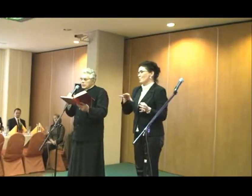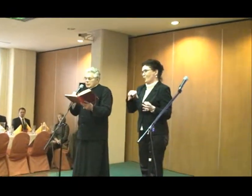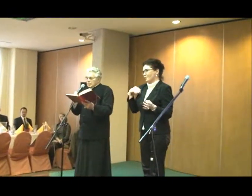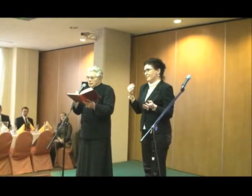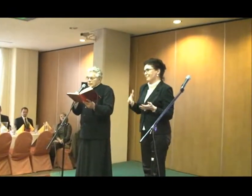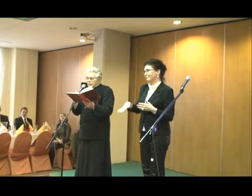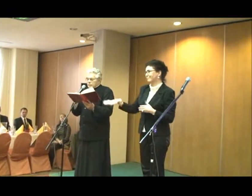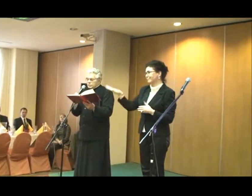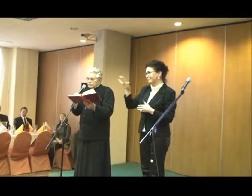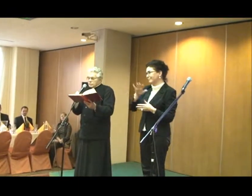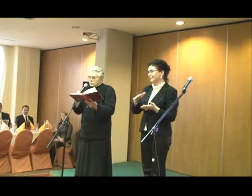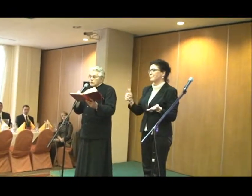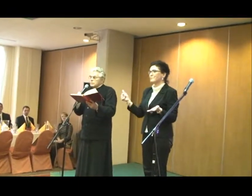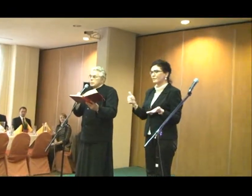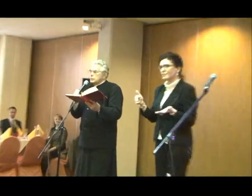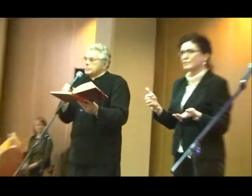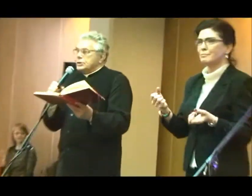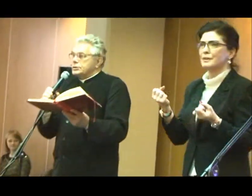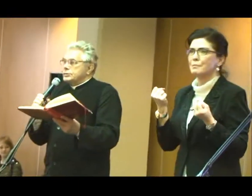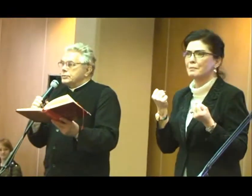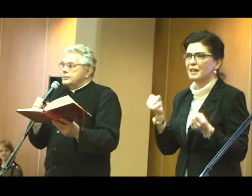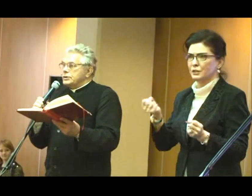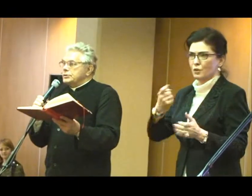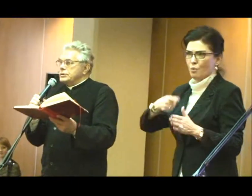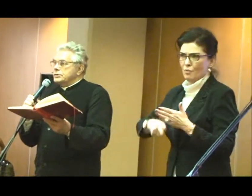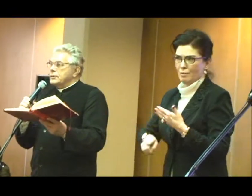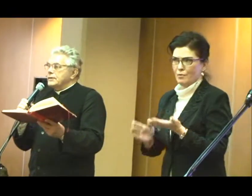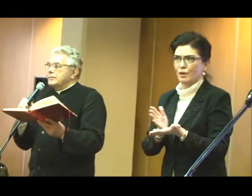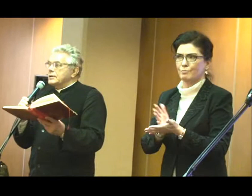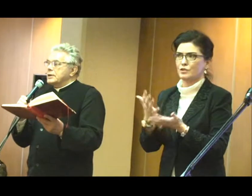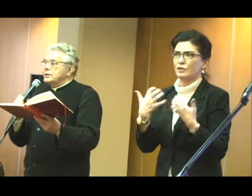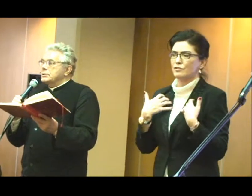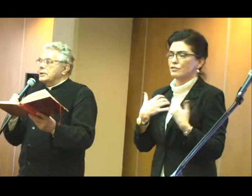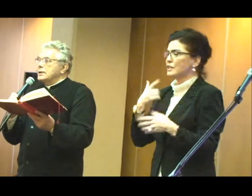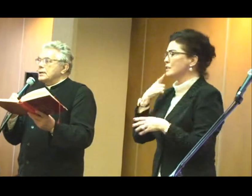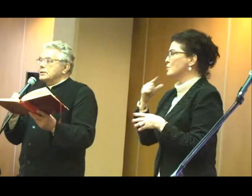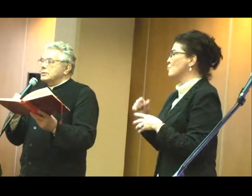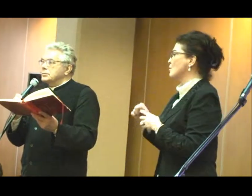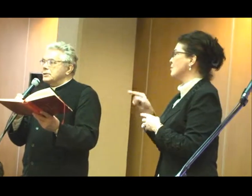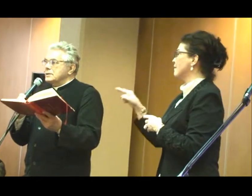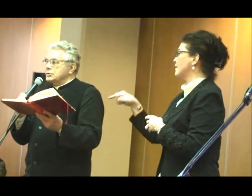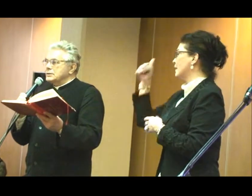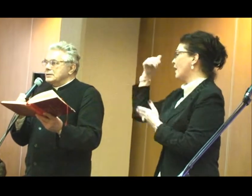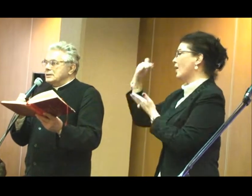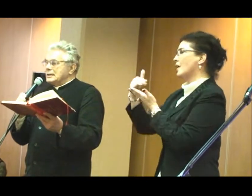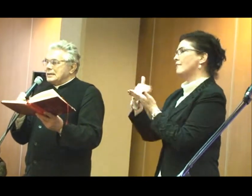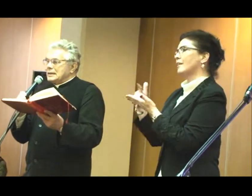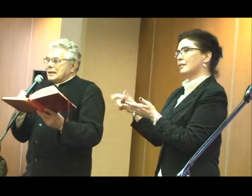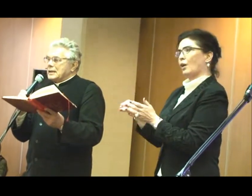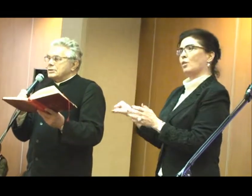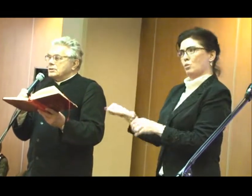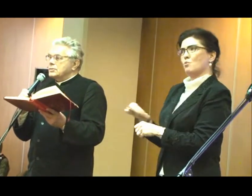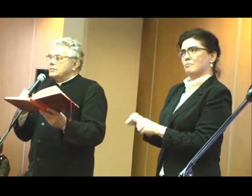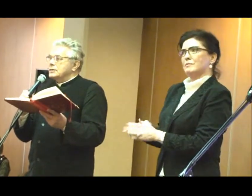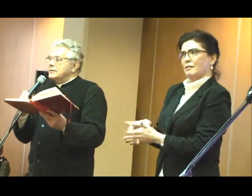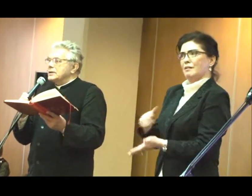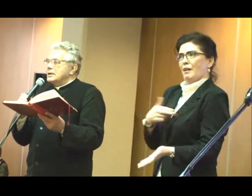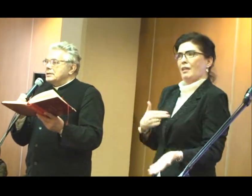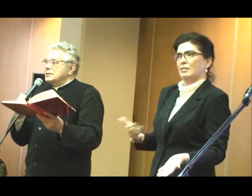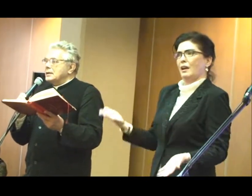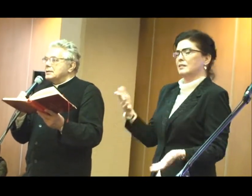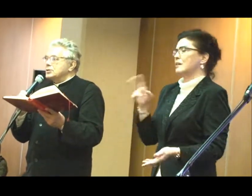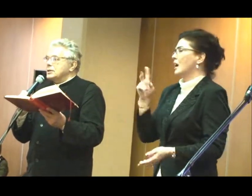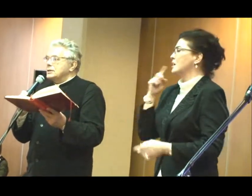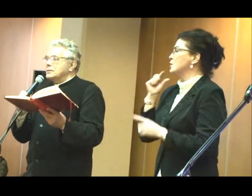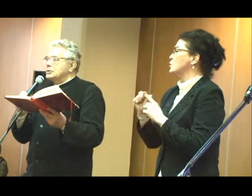Musieliśmy bardzo głęboko przeżyć również i słowa Ewangelii, które dla nas są przeznaczone. Każde słowo